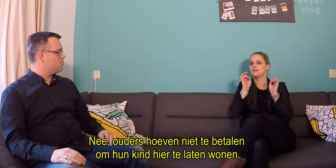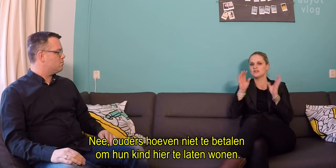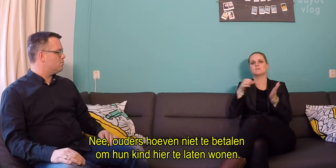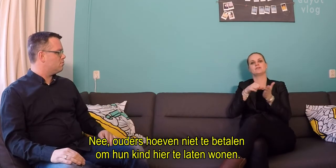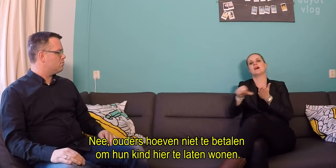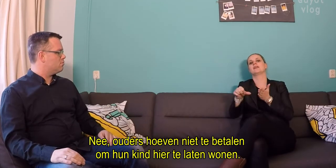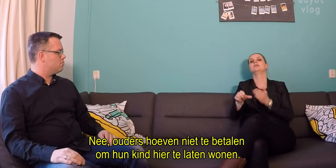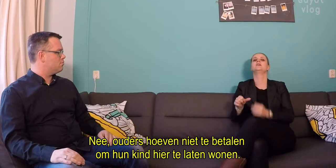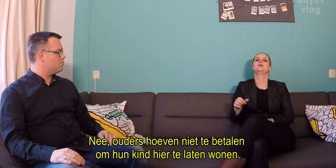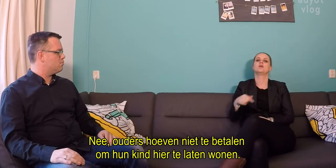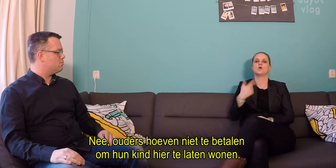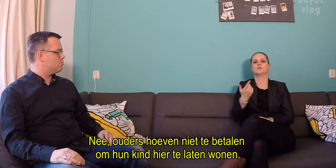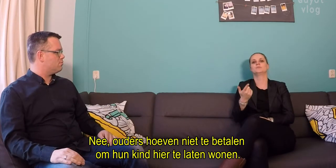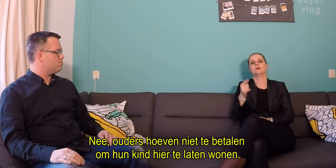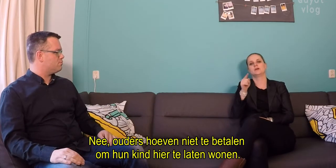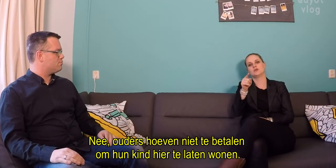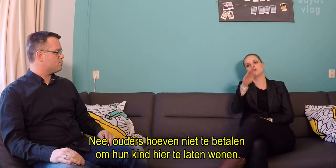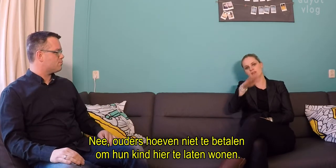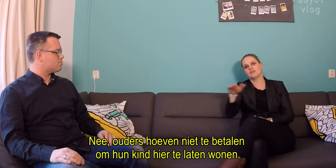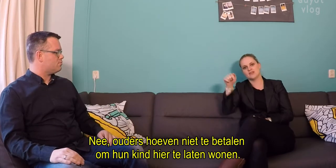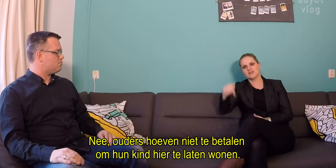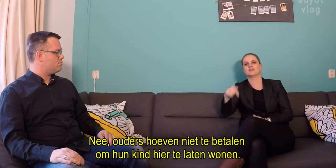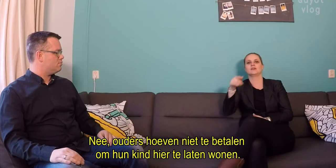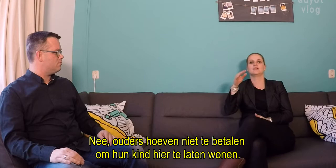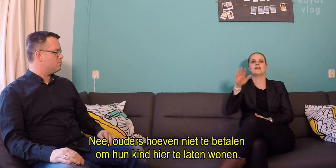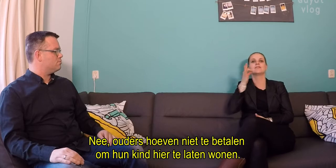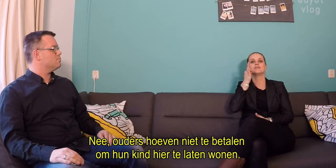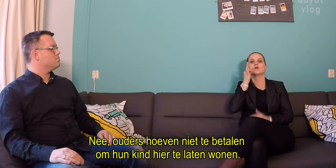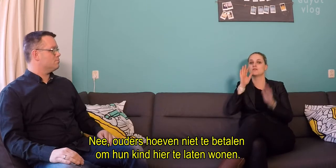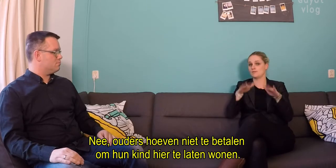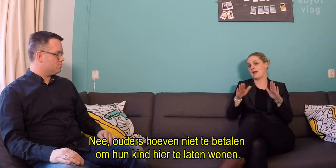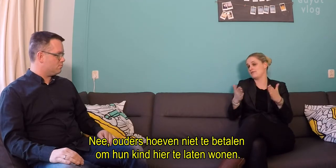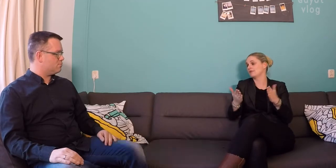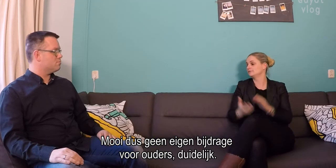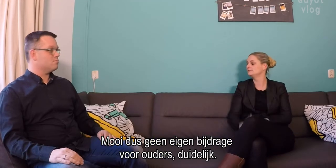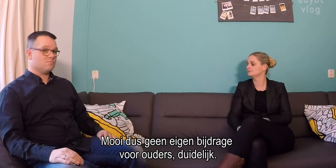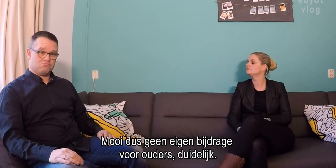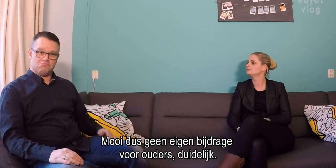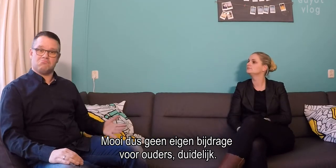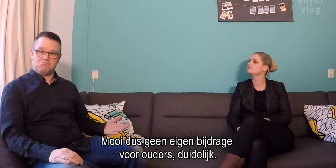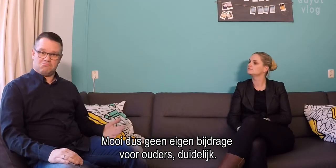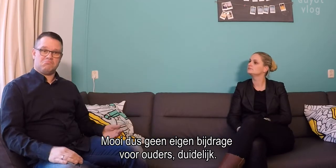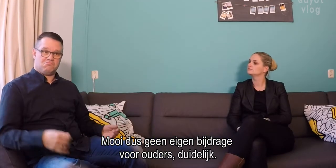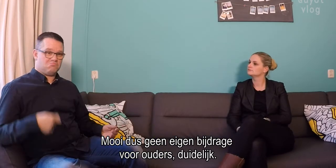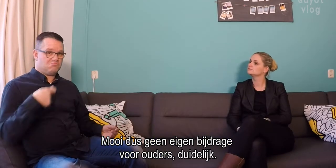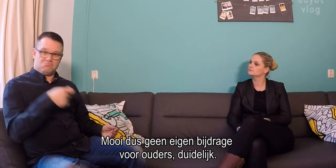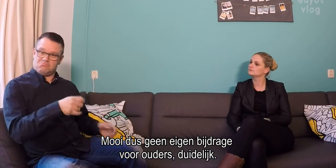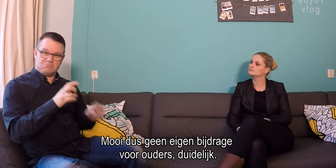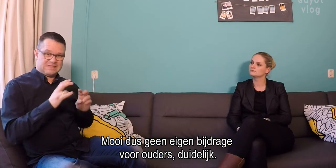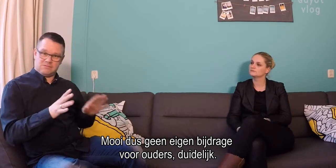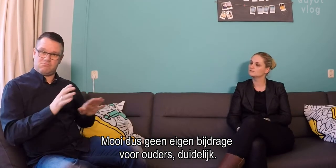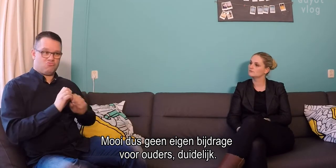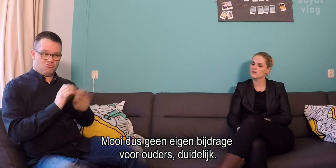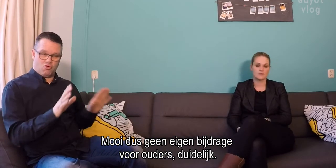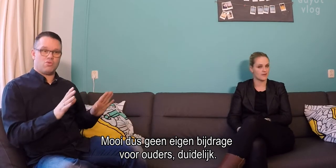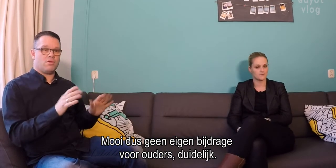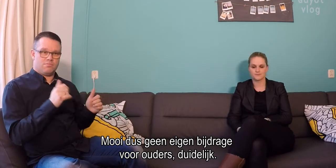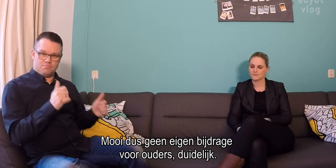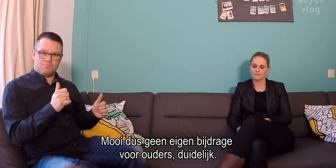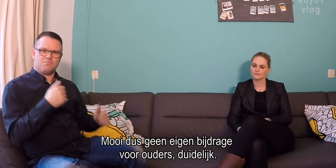niks te betalen om hun kind hier te laten wonen of verblijven. Oh, mooi. Prachtig, dus geen eigen bijdrage voor ouders. Duidelijk.